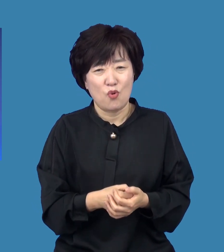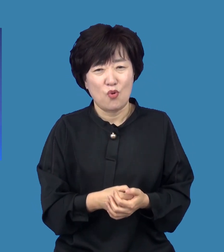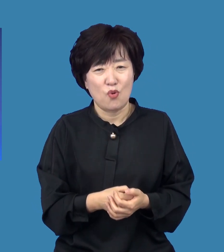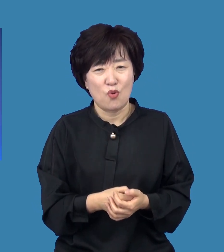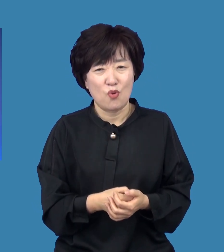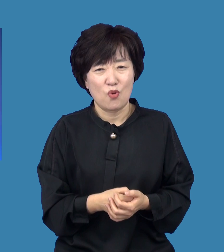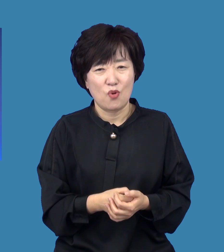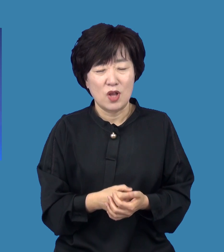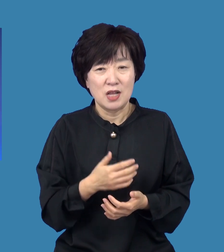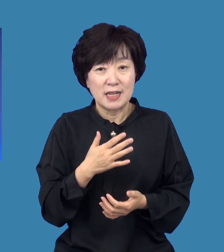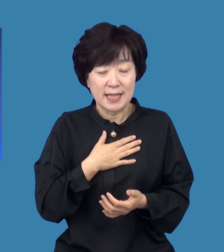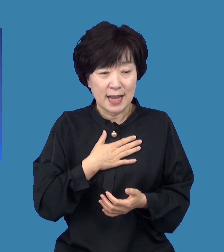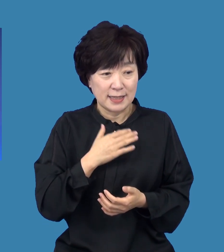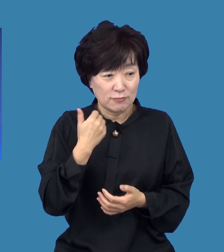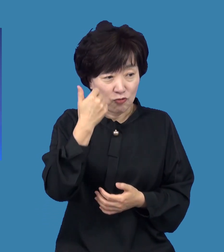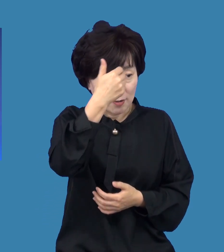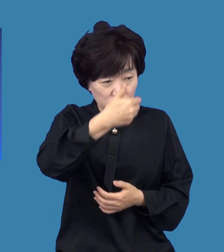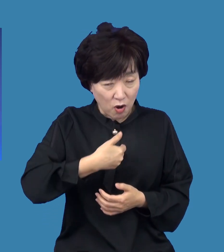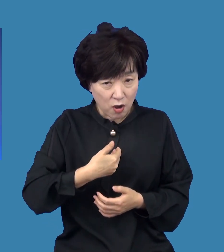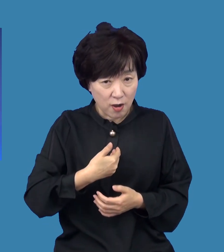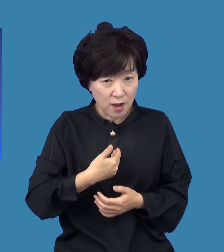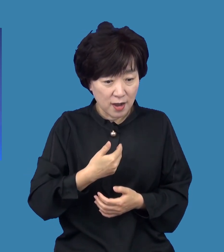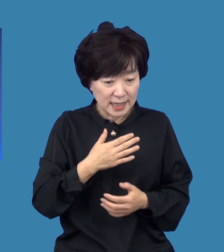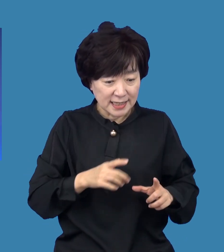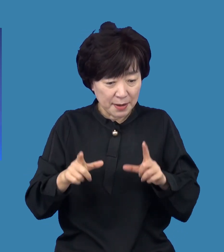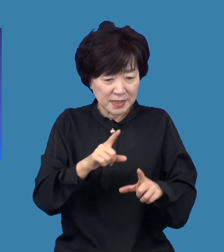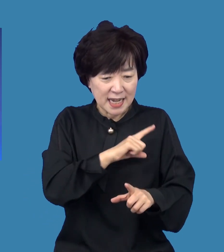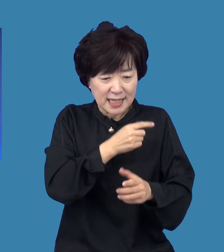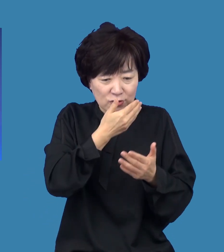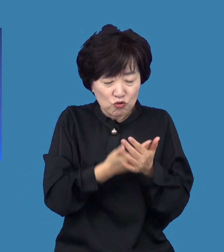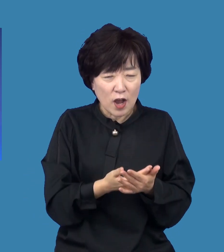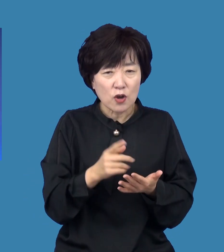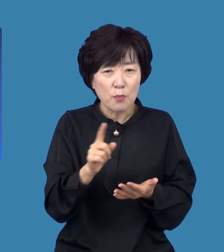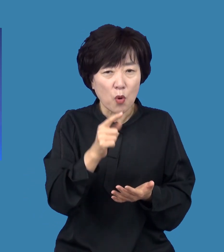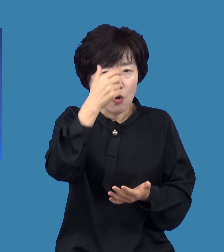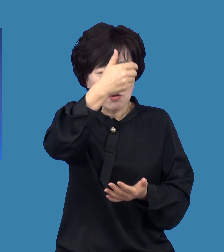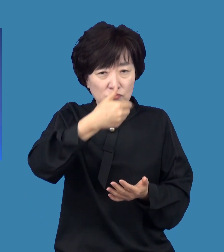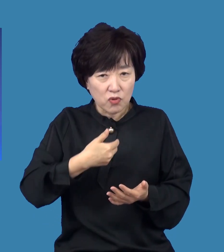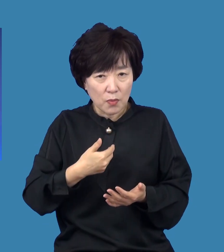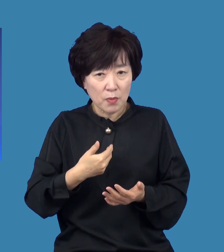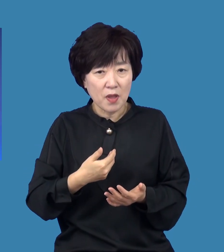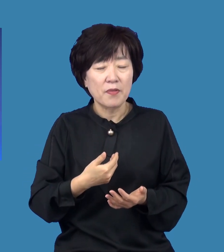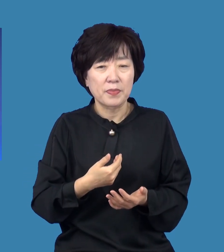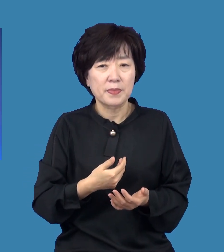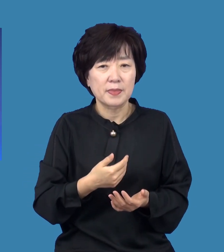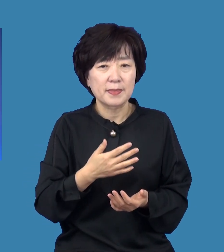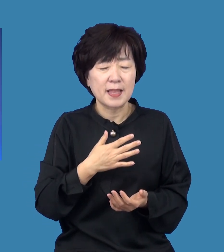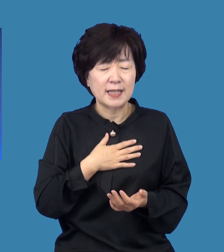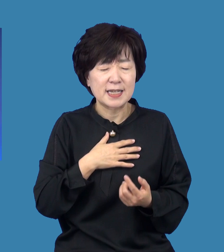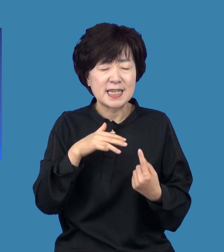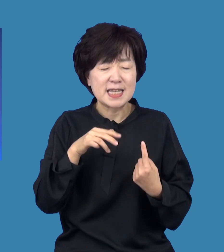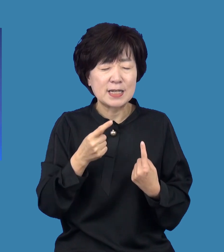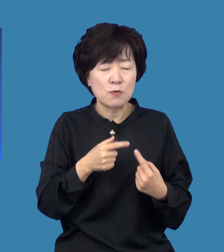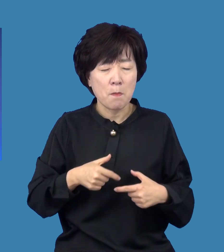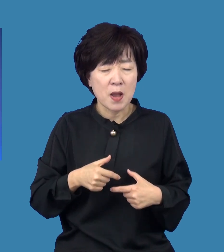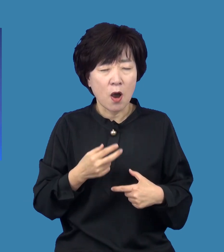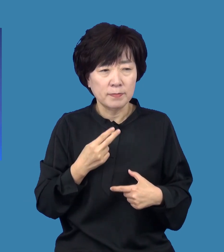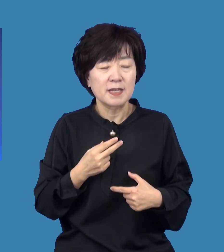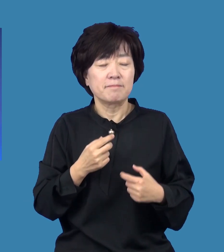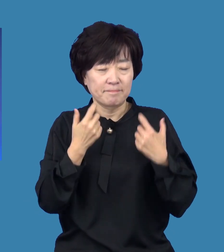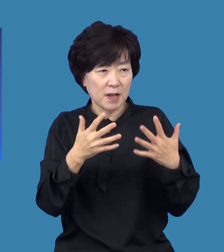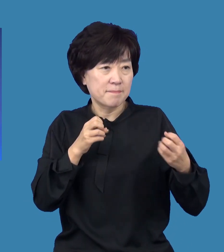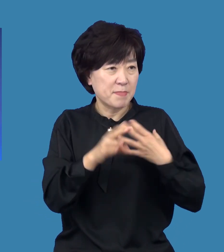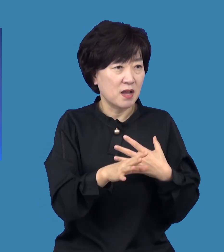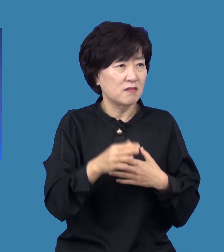정말로 저에게 물어보신다면 삶에서 가장 중요한 게 뭡니까? 이렇게 물어보신다면 저는요 1초도 망설이지 않고 하나님의 명예라고